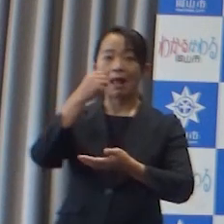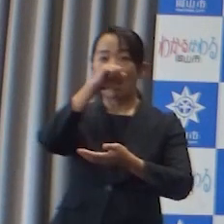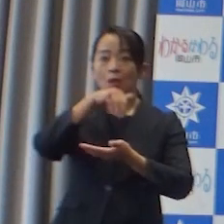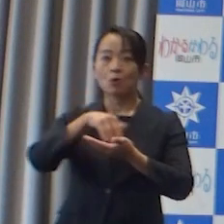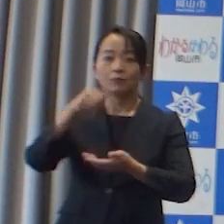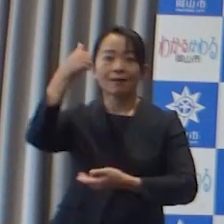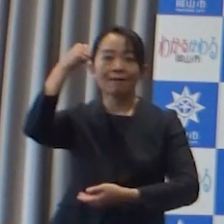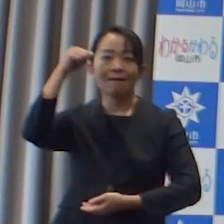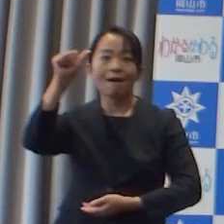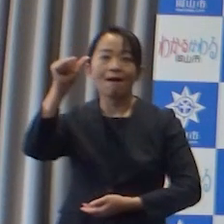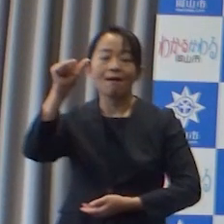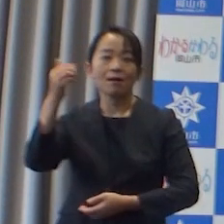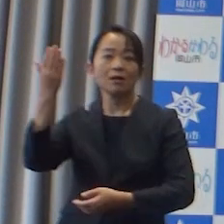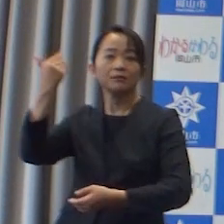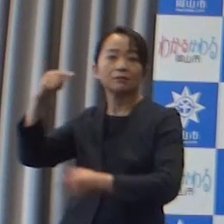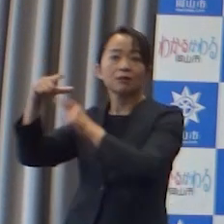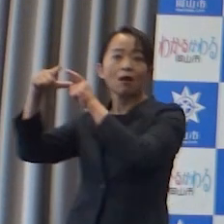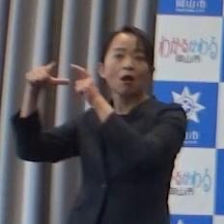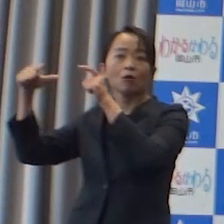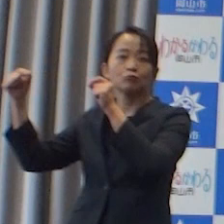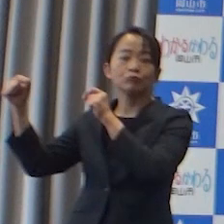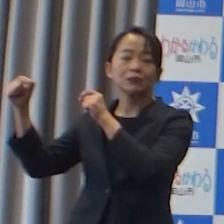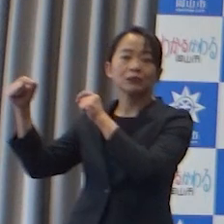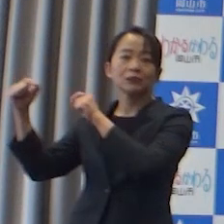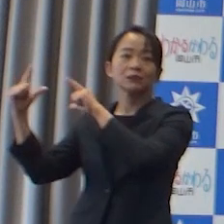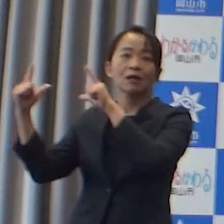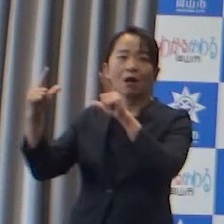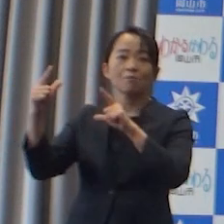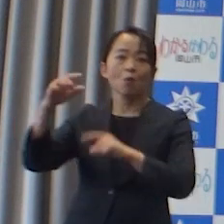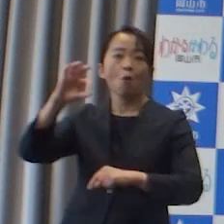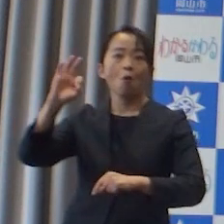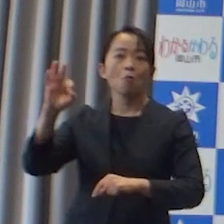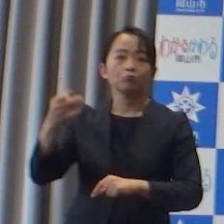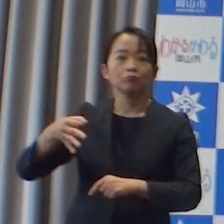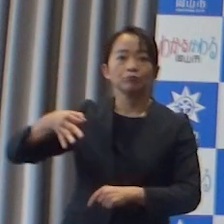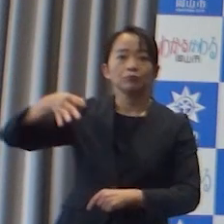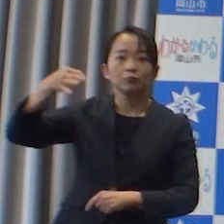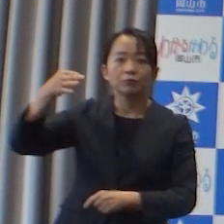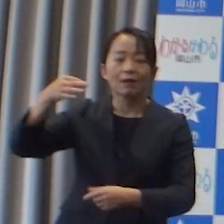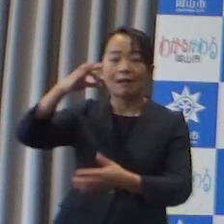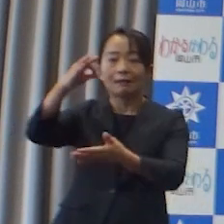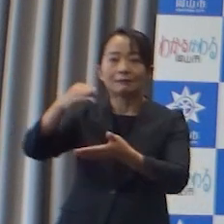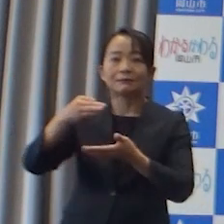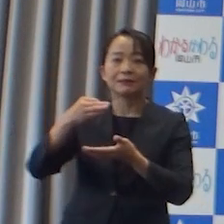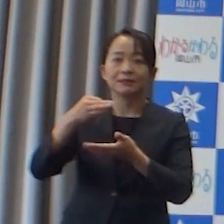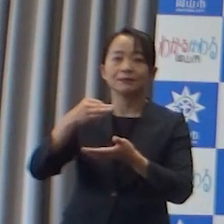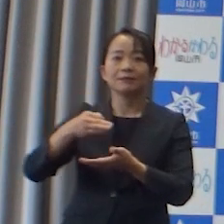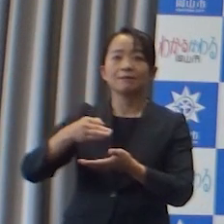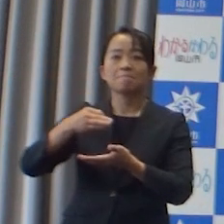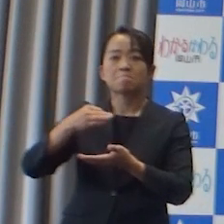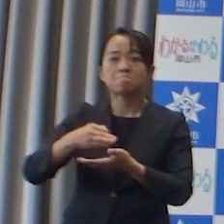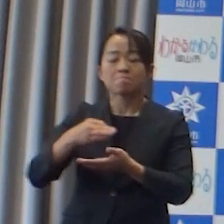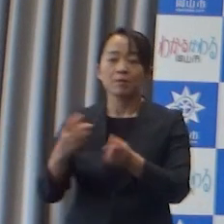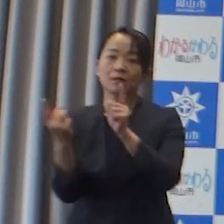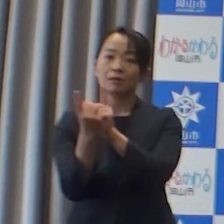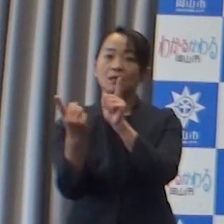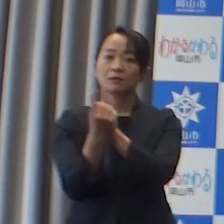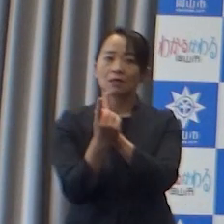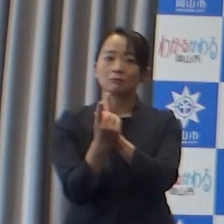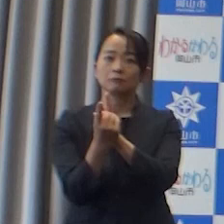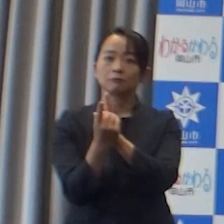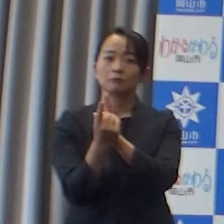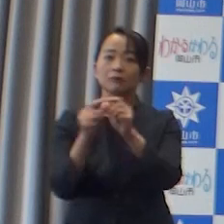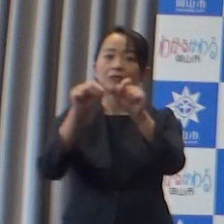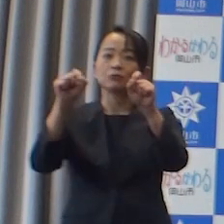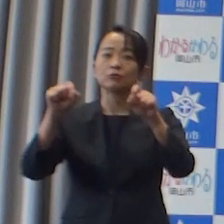は先般国の物価賃金生活総合対策本部において決定された